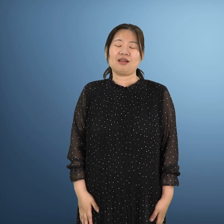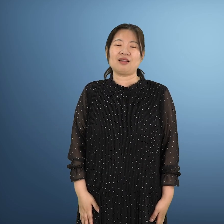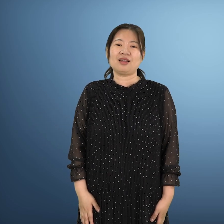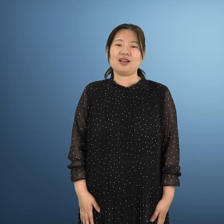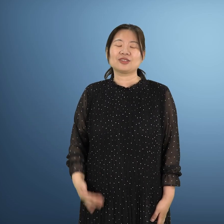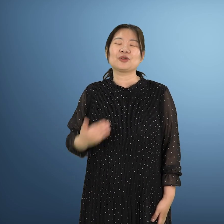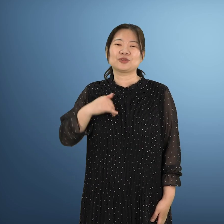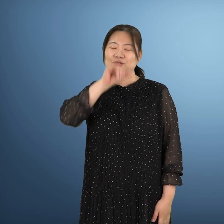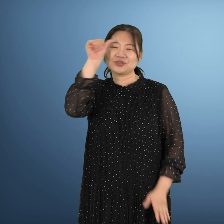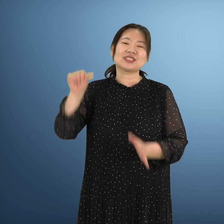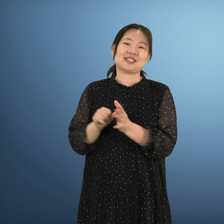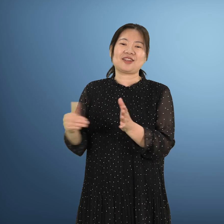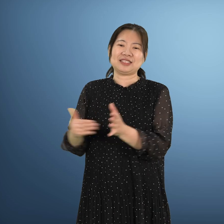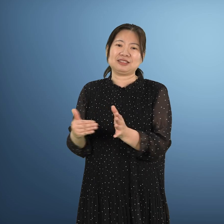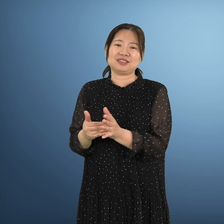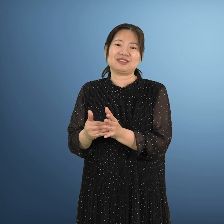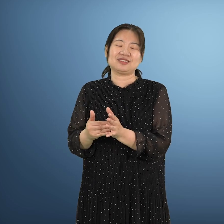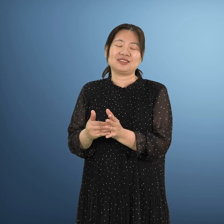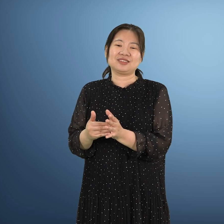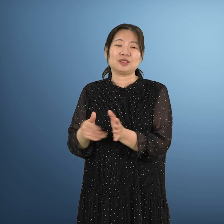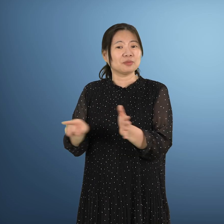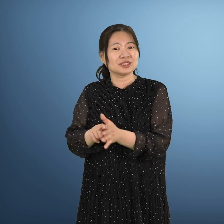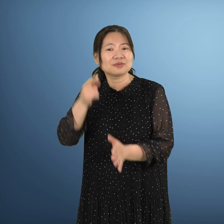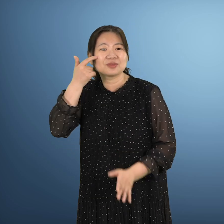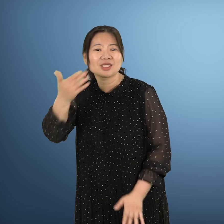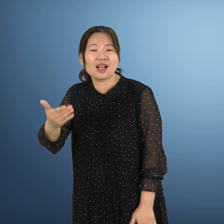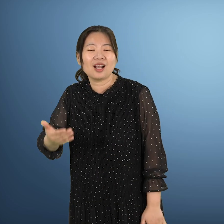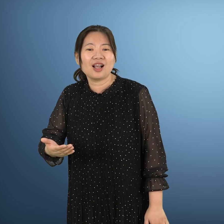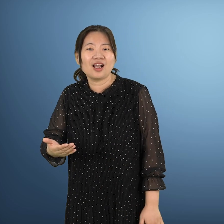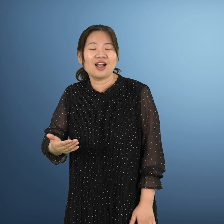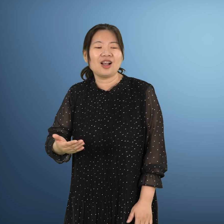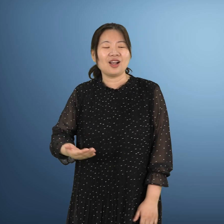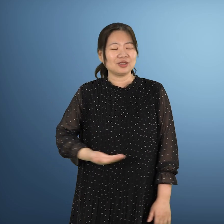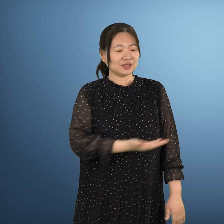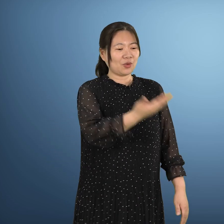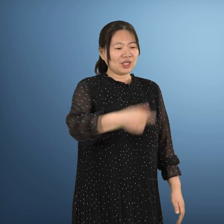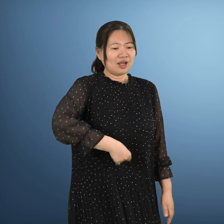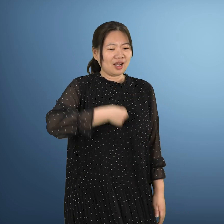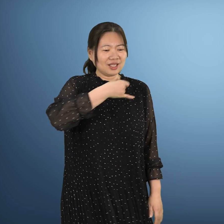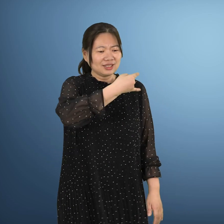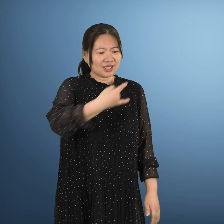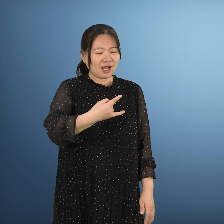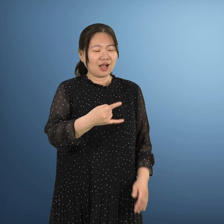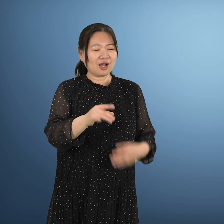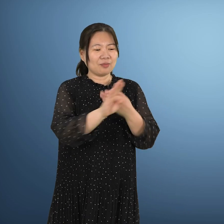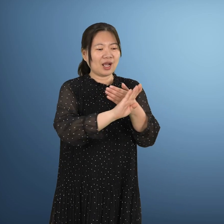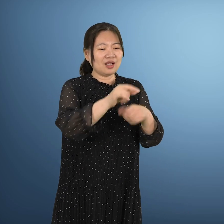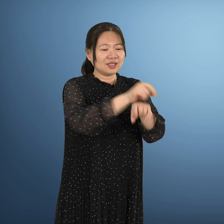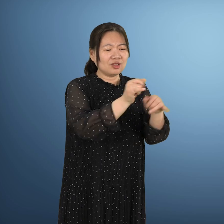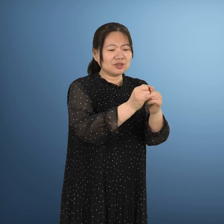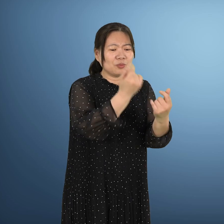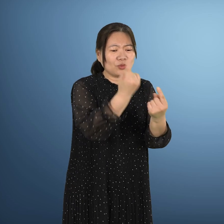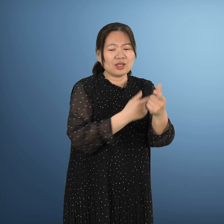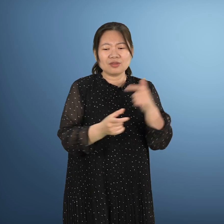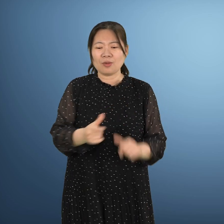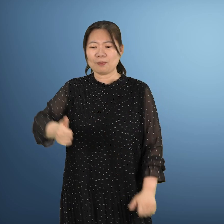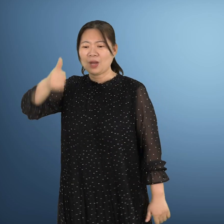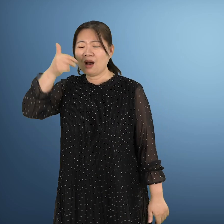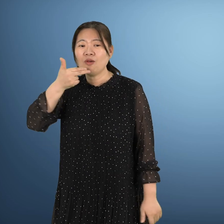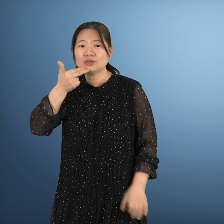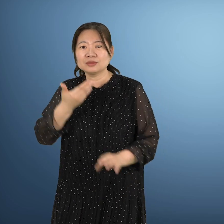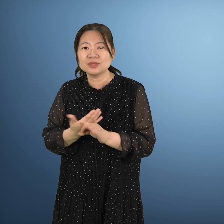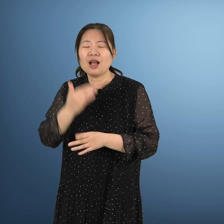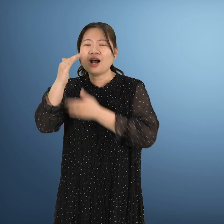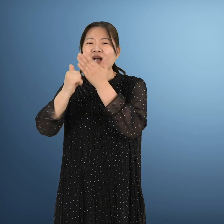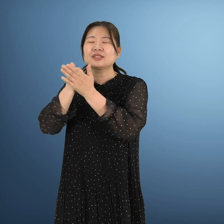여러분? 이제 너희의 의가 서기관들과 바리새인보다 더 낫지 않으면